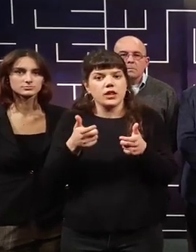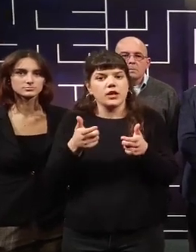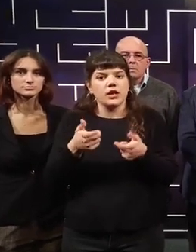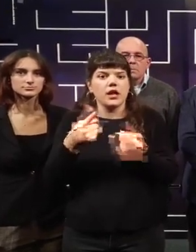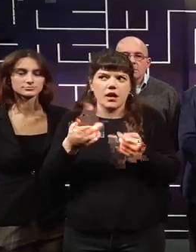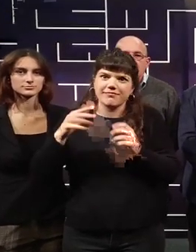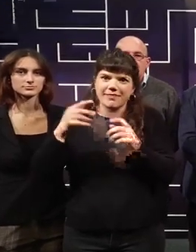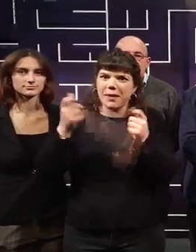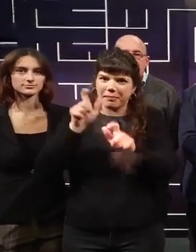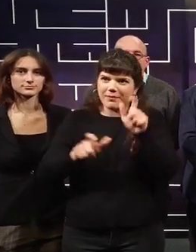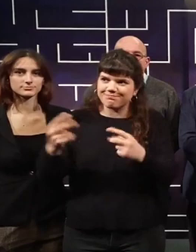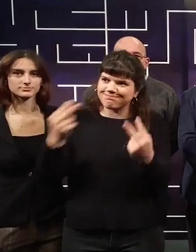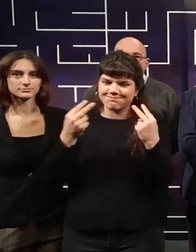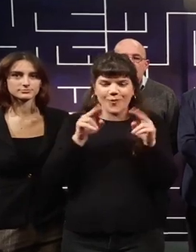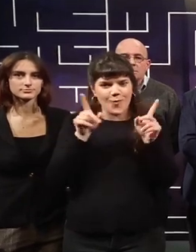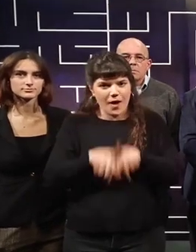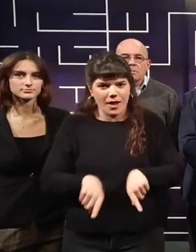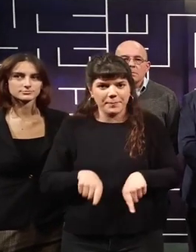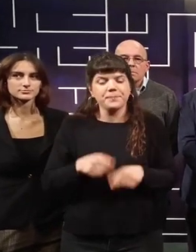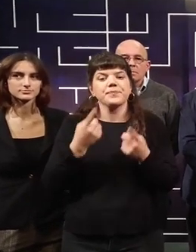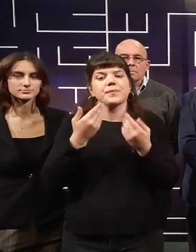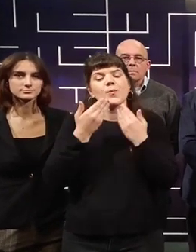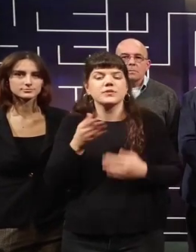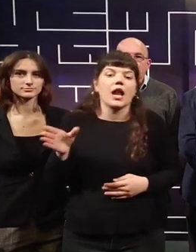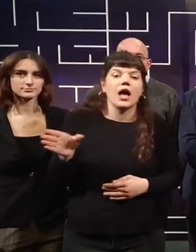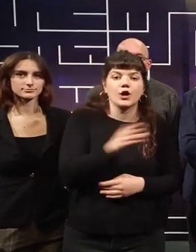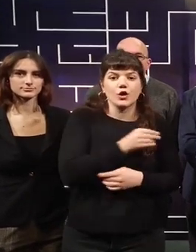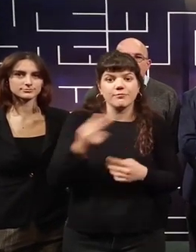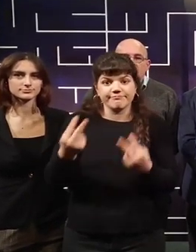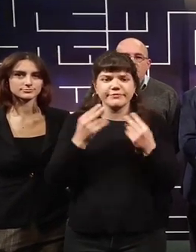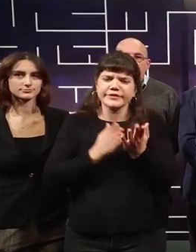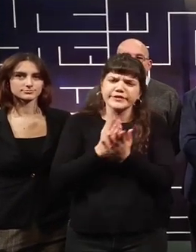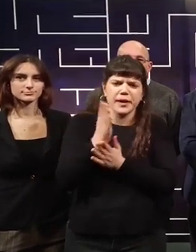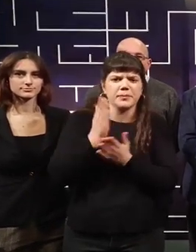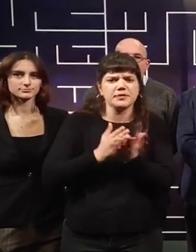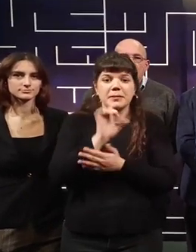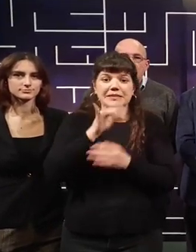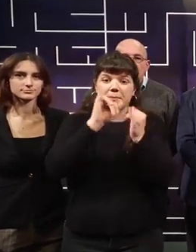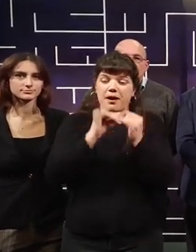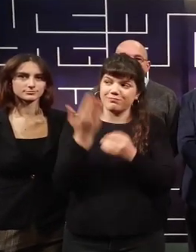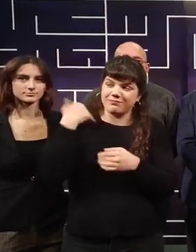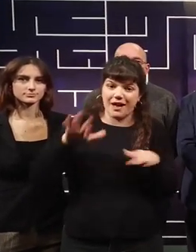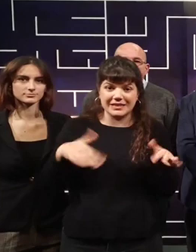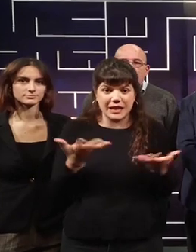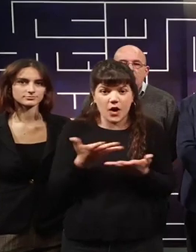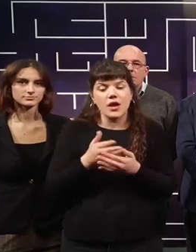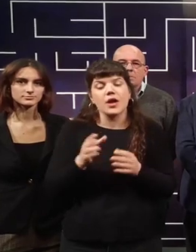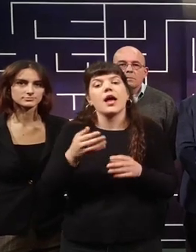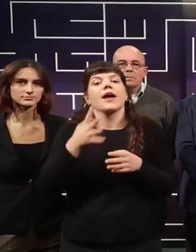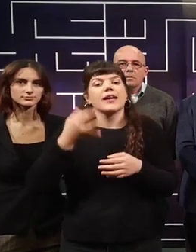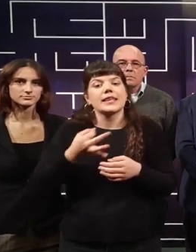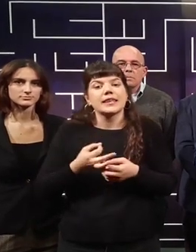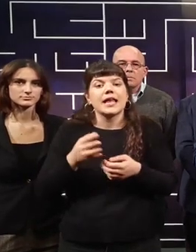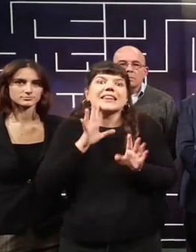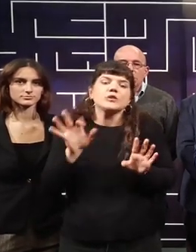gran acompañamiento de la gente Les agradecemos a todos y todas los que nos vienen acompañando desde el 15 de mayo Les pedimos muchas disculpas por esta